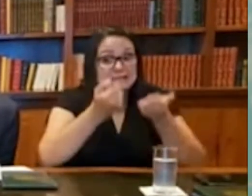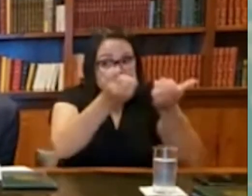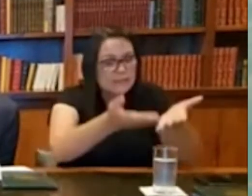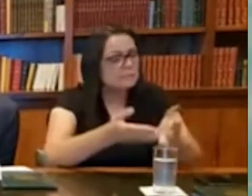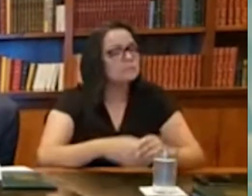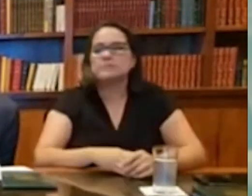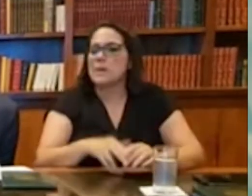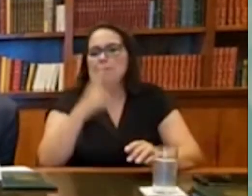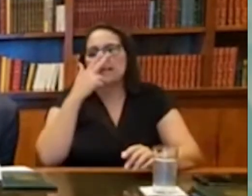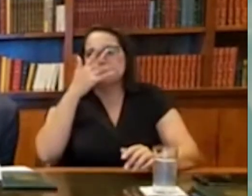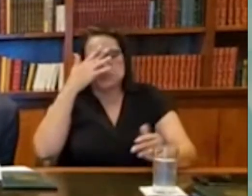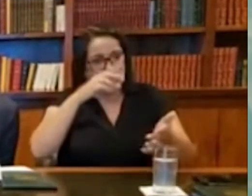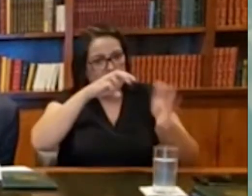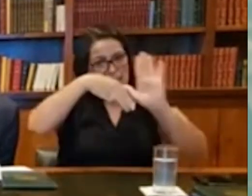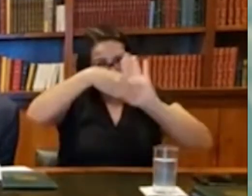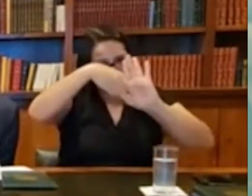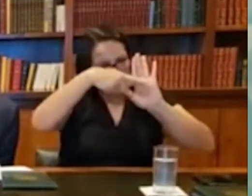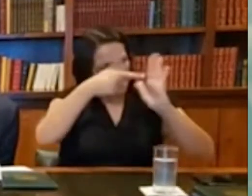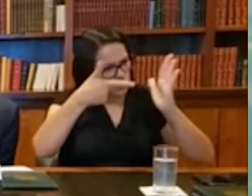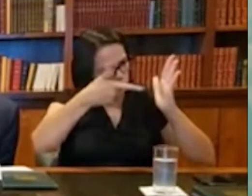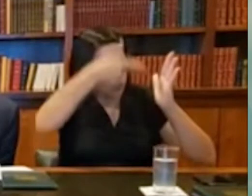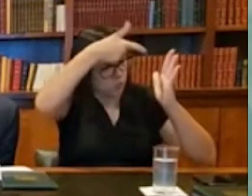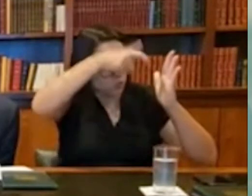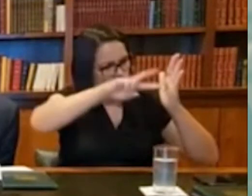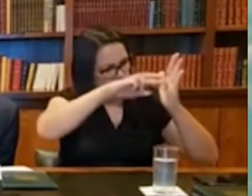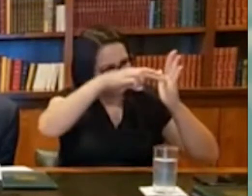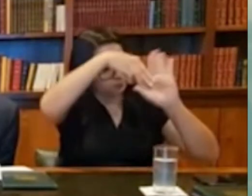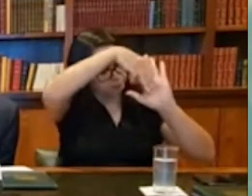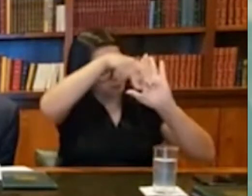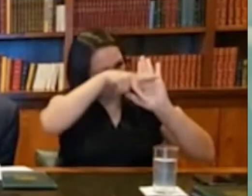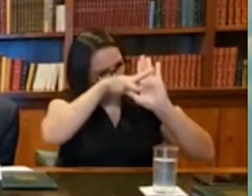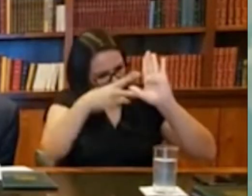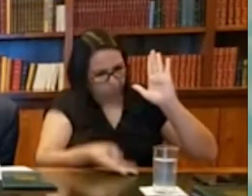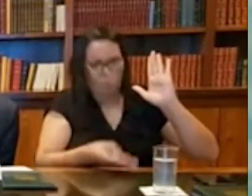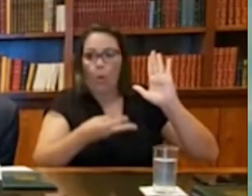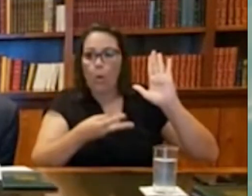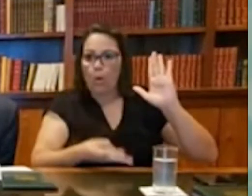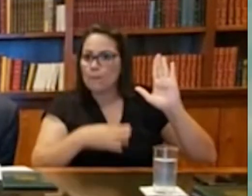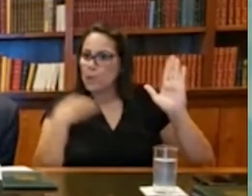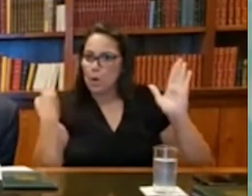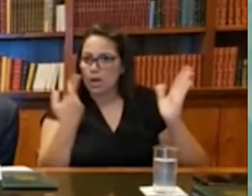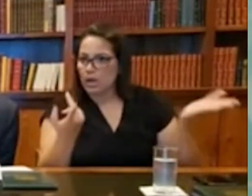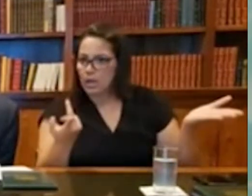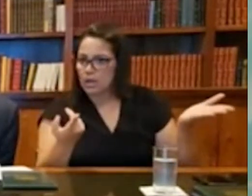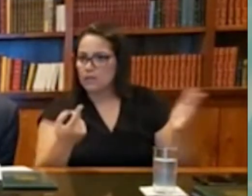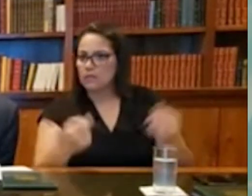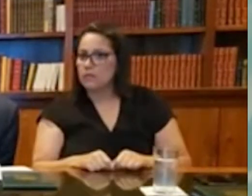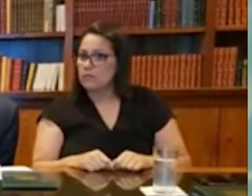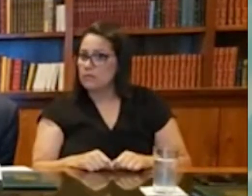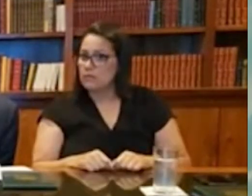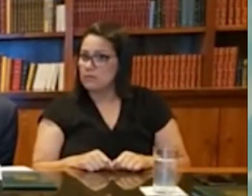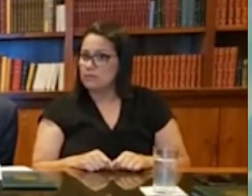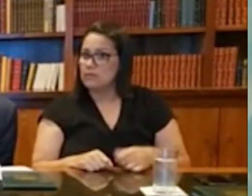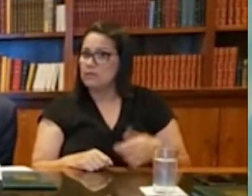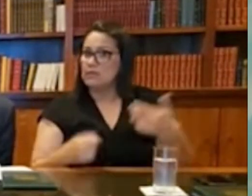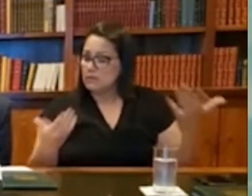daí o presidente da Câmara anunciou aí a suspensão da sanção, cancelamento, abriram o painel e tinha ganho. Pois é.